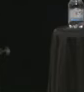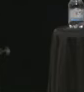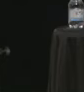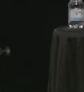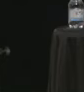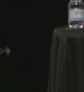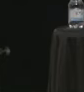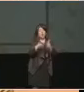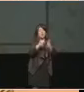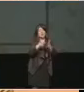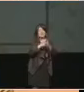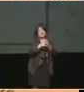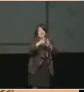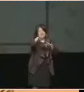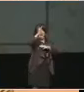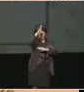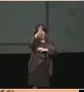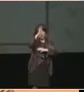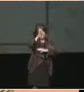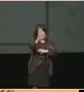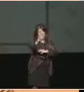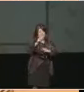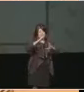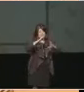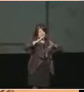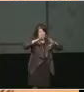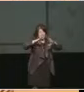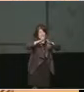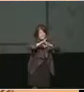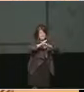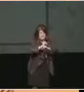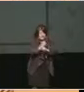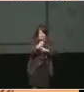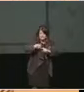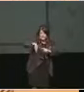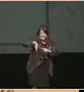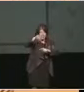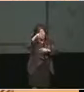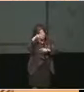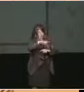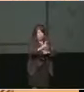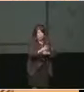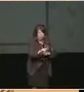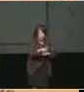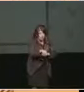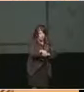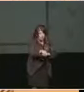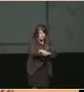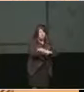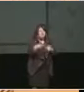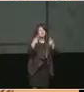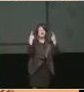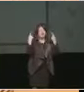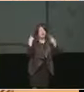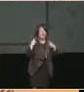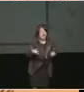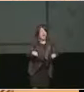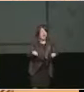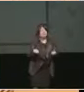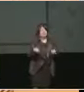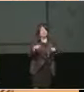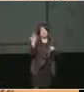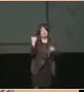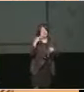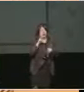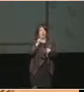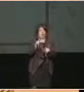un'università sconosciuta perché noi appunto questo anche grazie a Giuseppe Culicchia Festa Mobile prima veniva citata